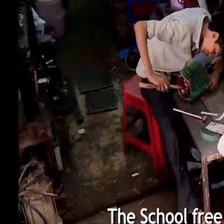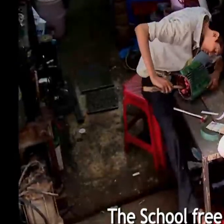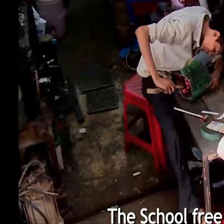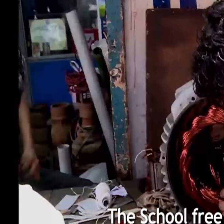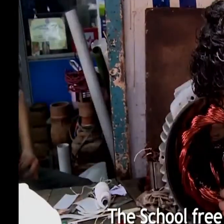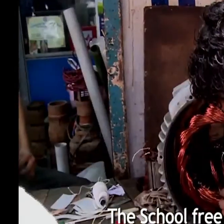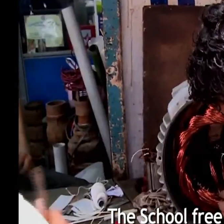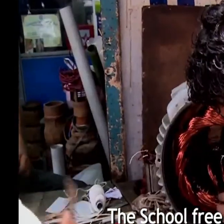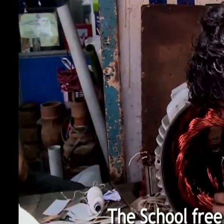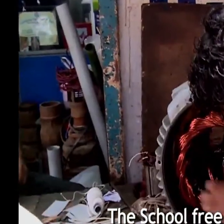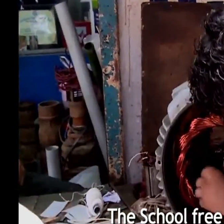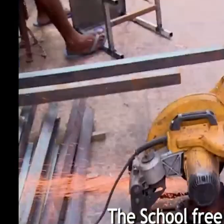सीमा से